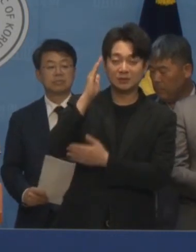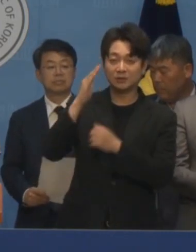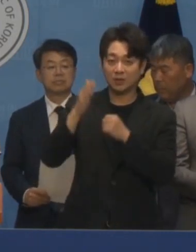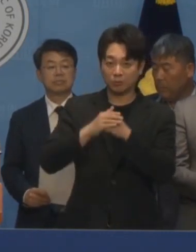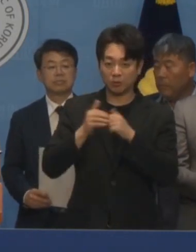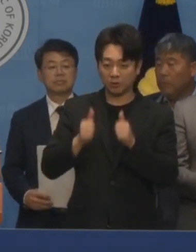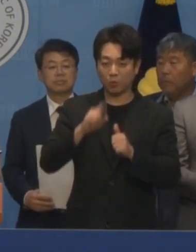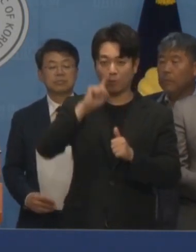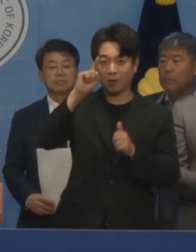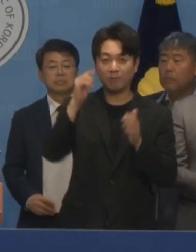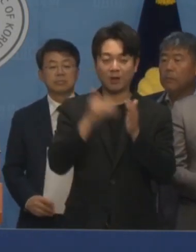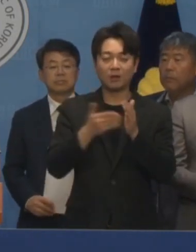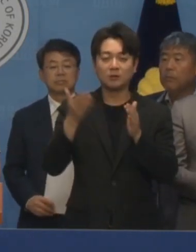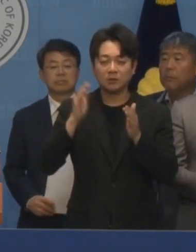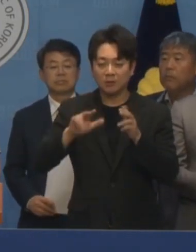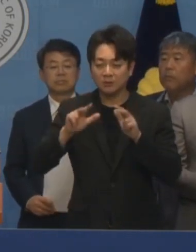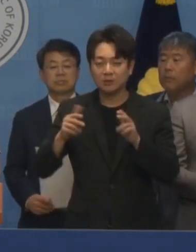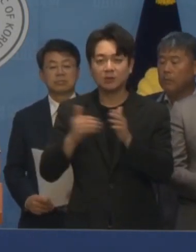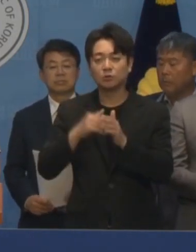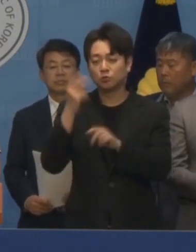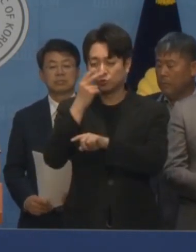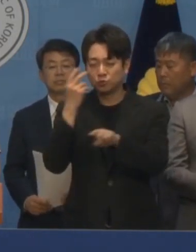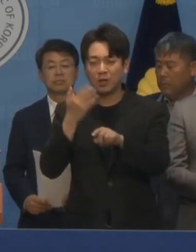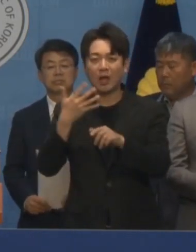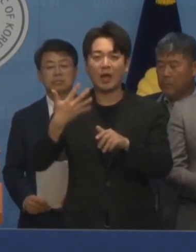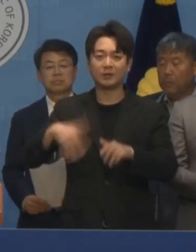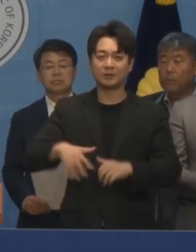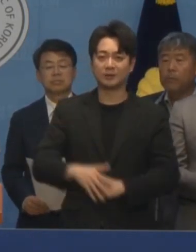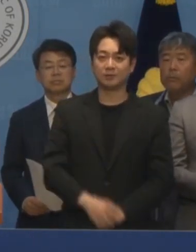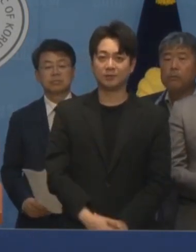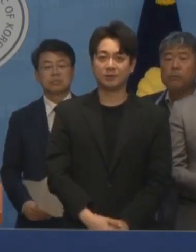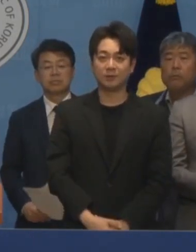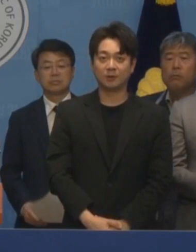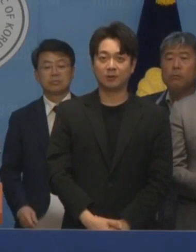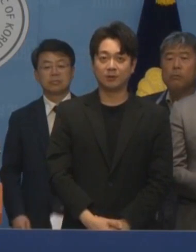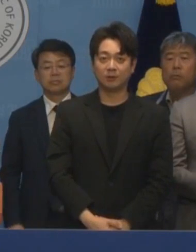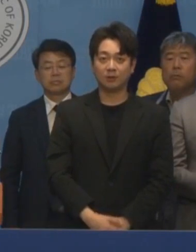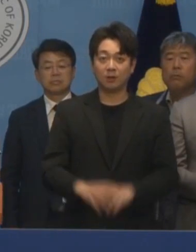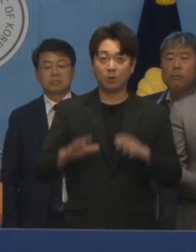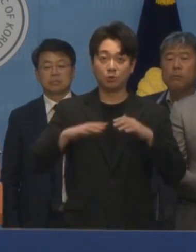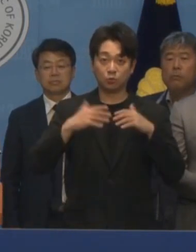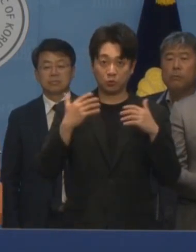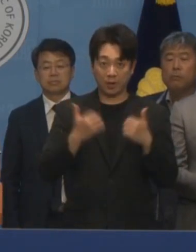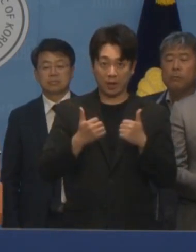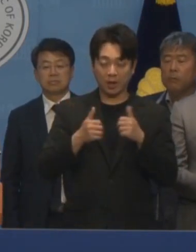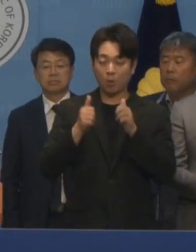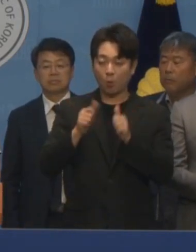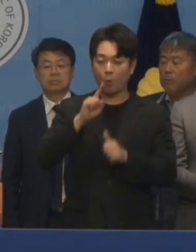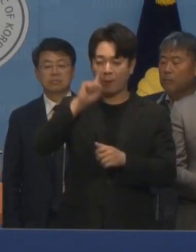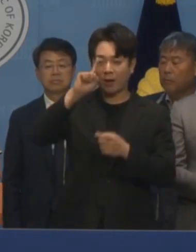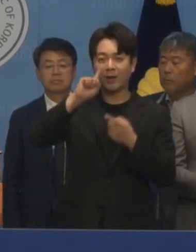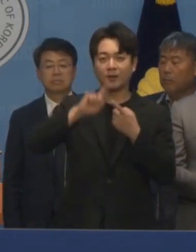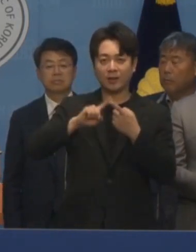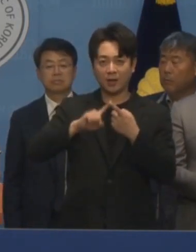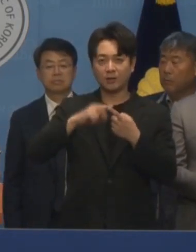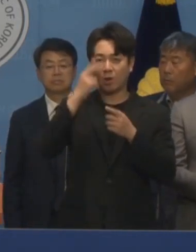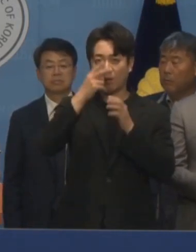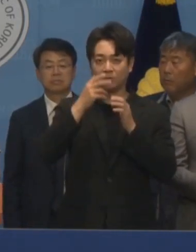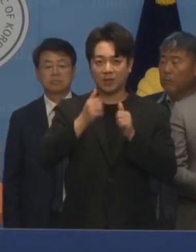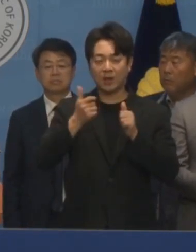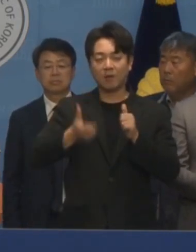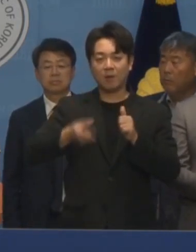하지만 현재도 수사가 진행 중입니다. 국회 위증죄 고발에 대한 검찰의 신속한